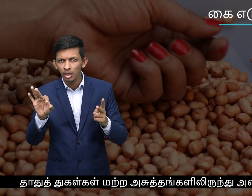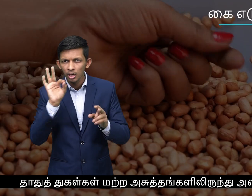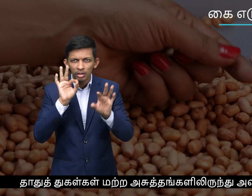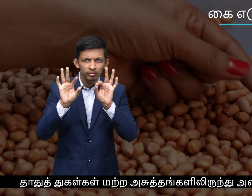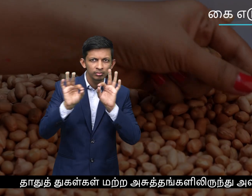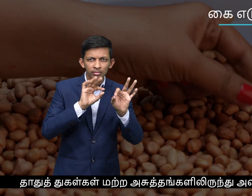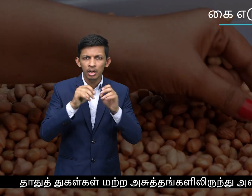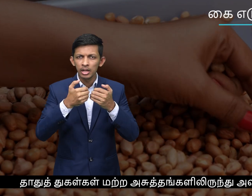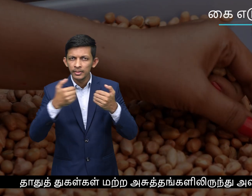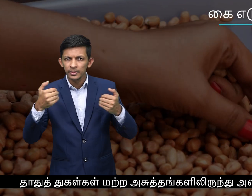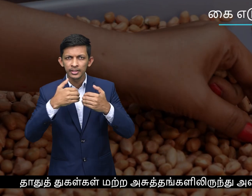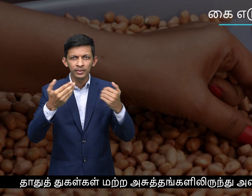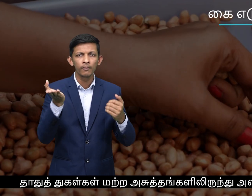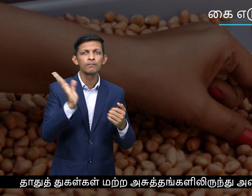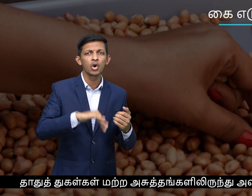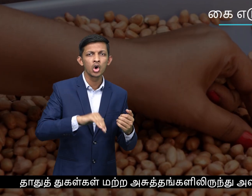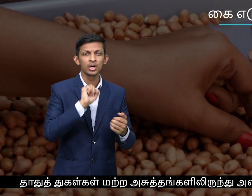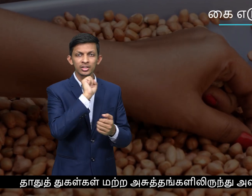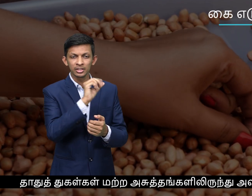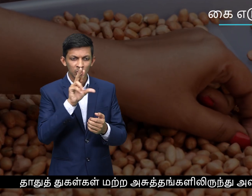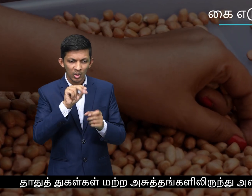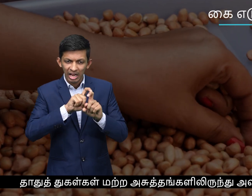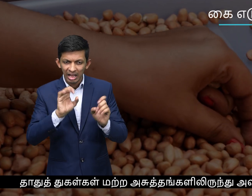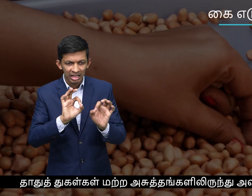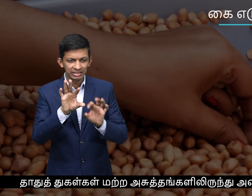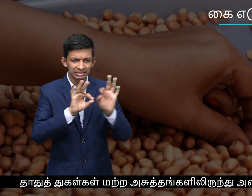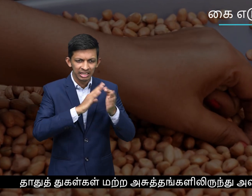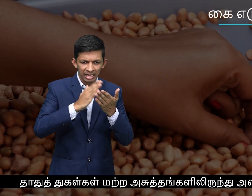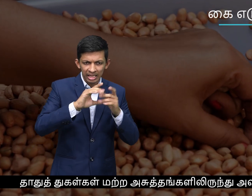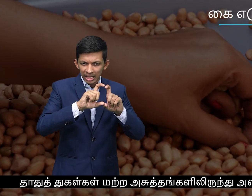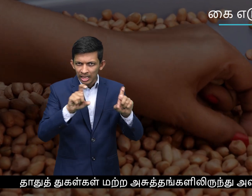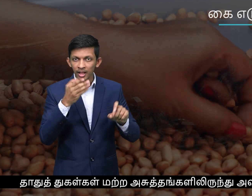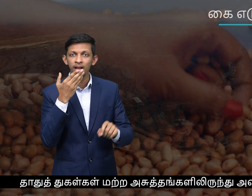அவற்றை பிரிக்கும்.